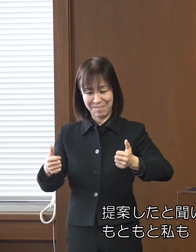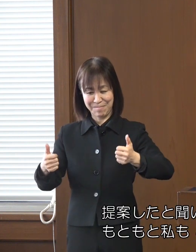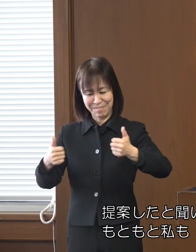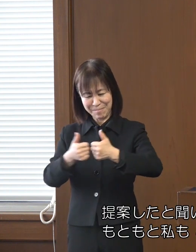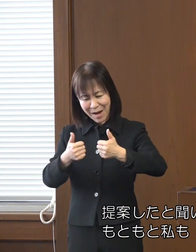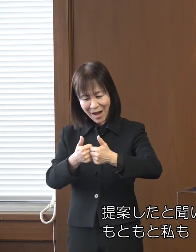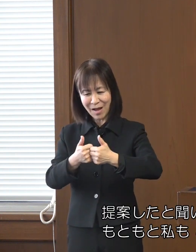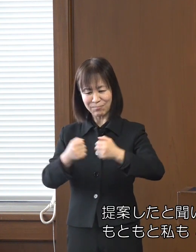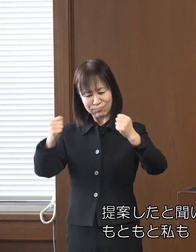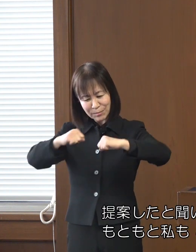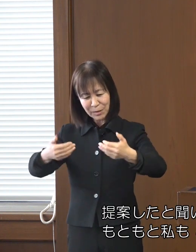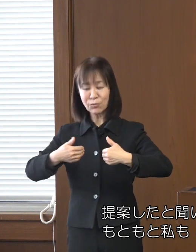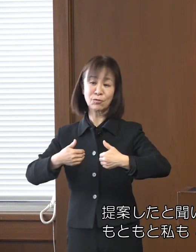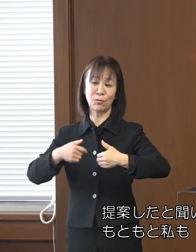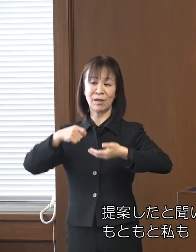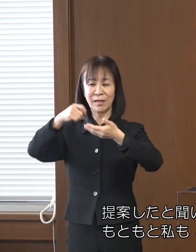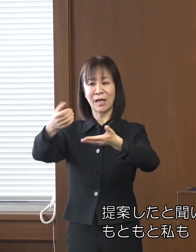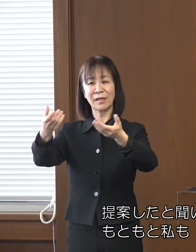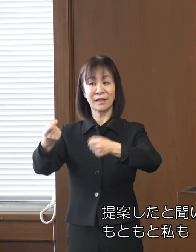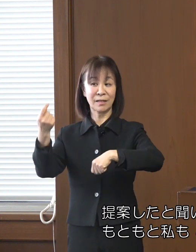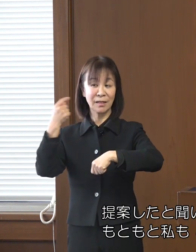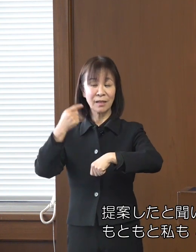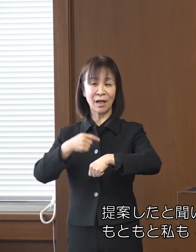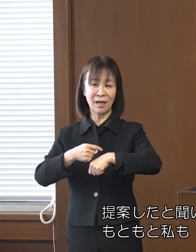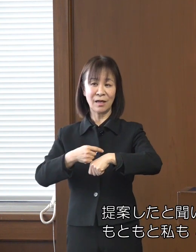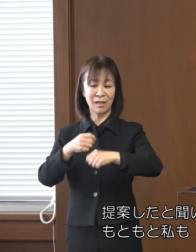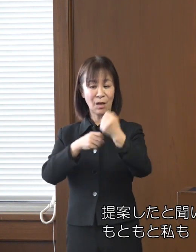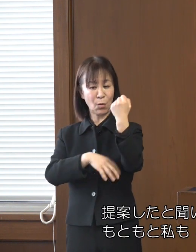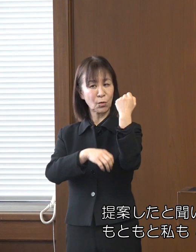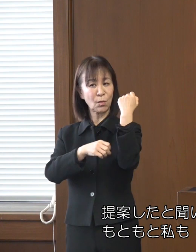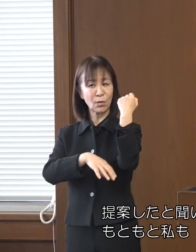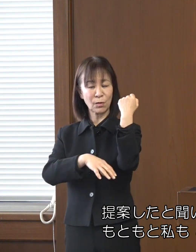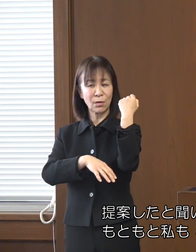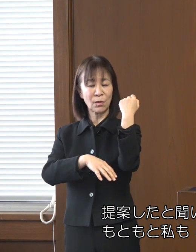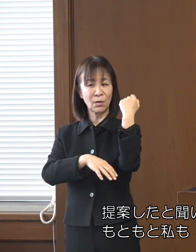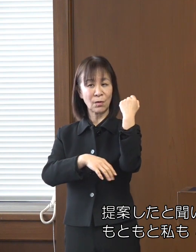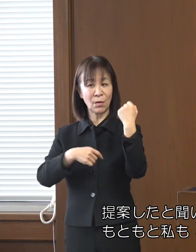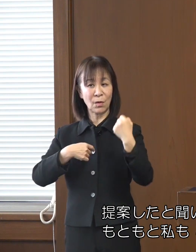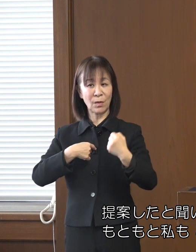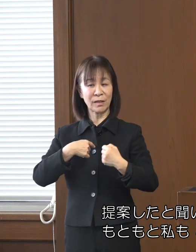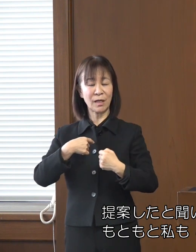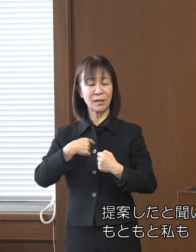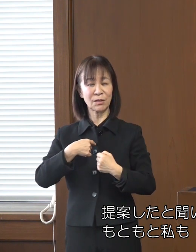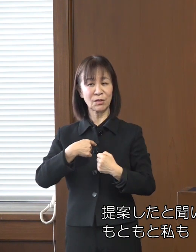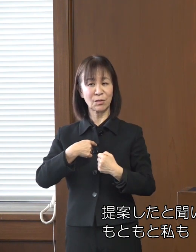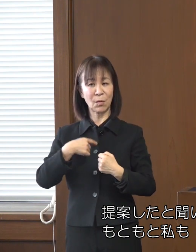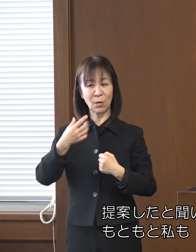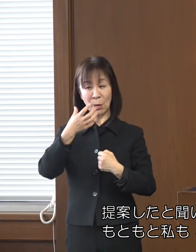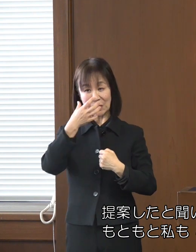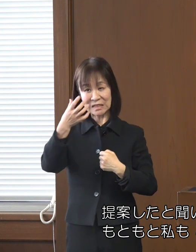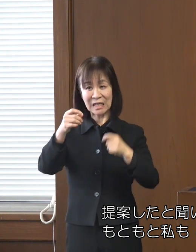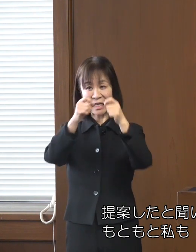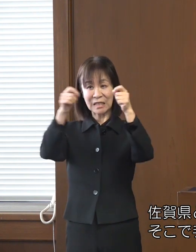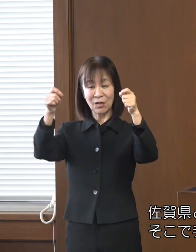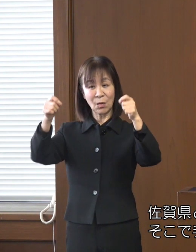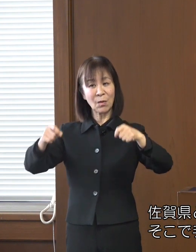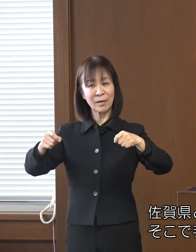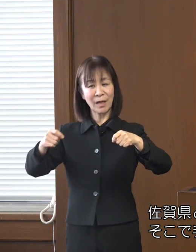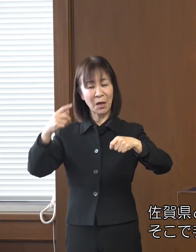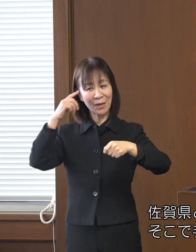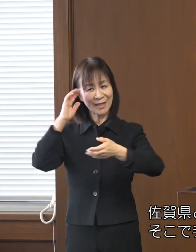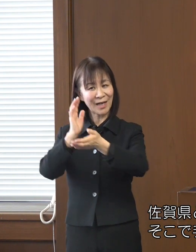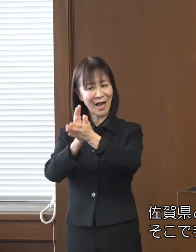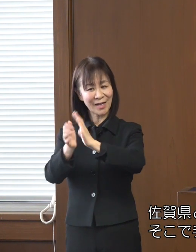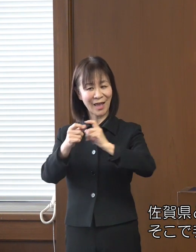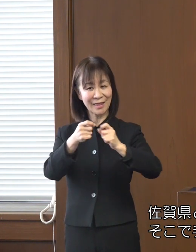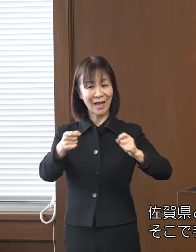したと聞いていますので、もともと私もこの新幹線の問題というのは佐賀県と